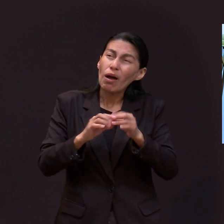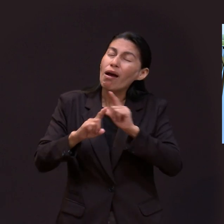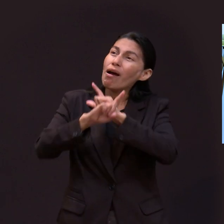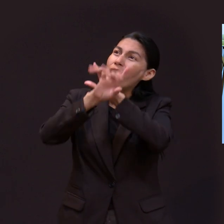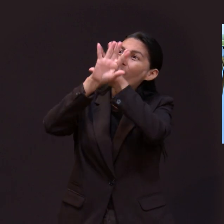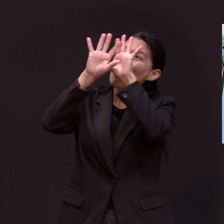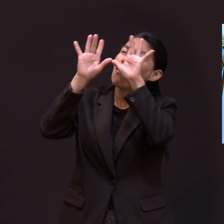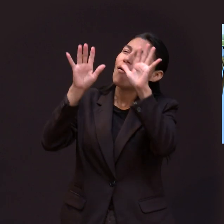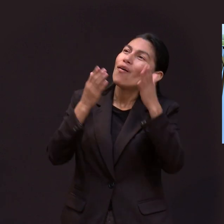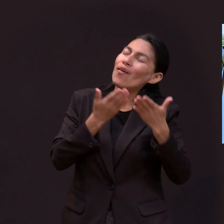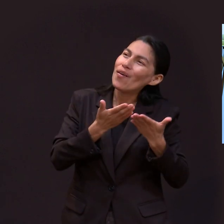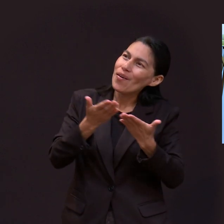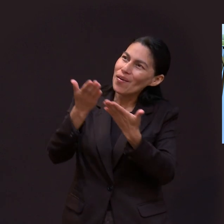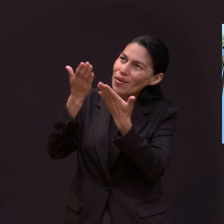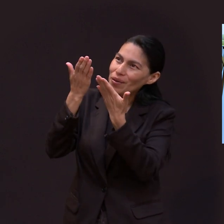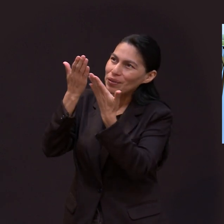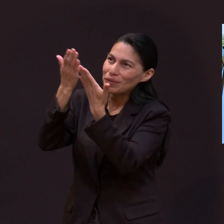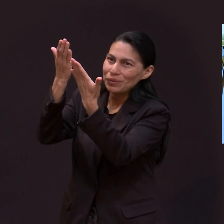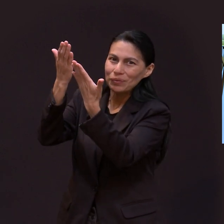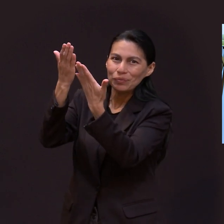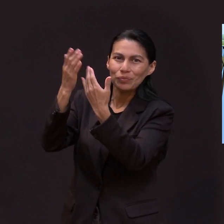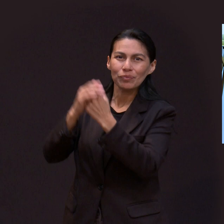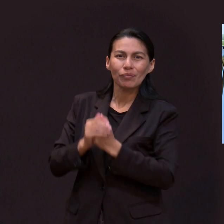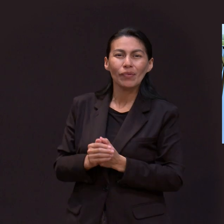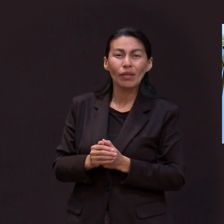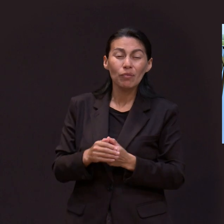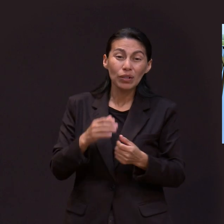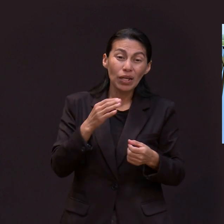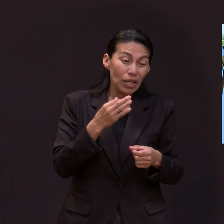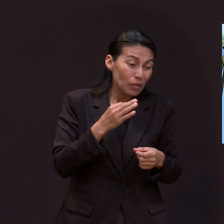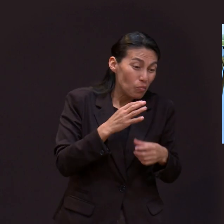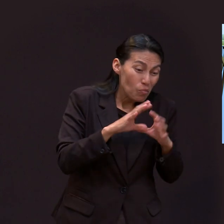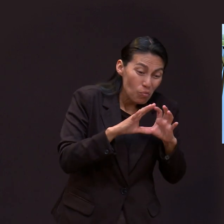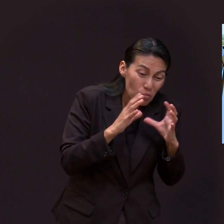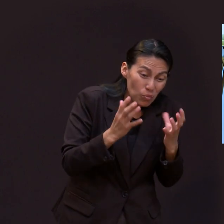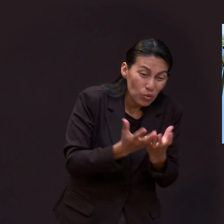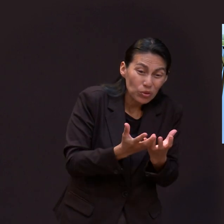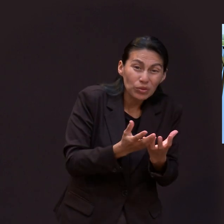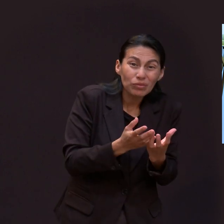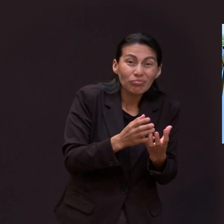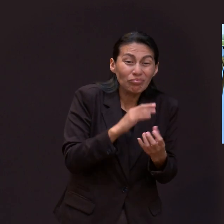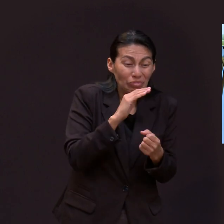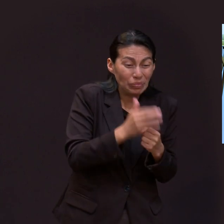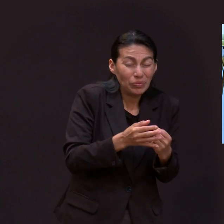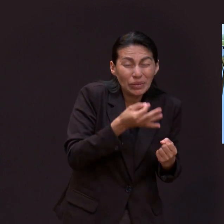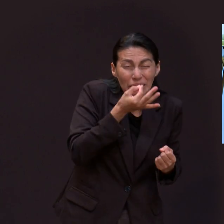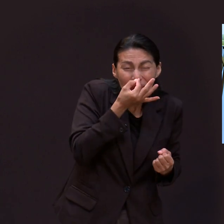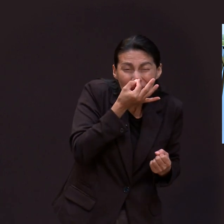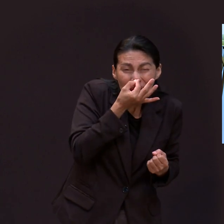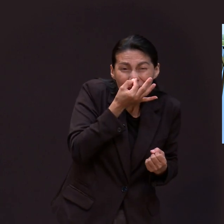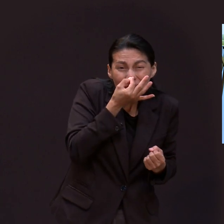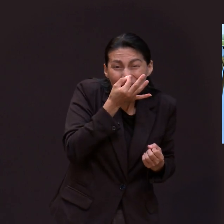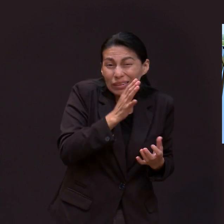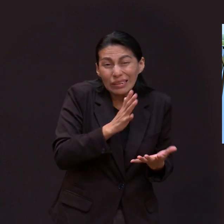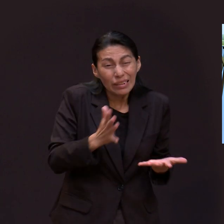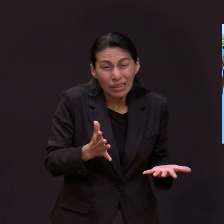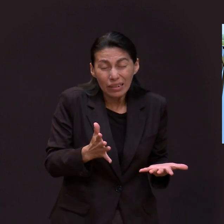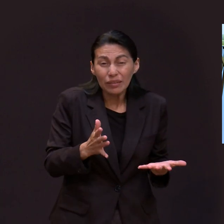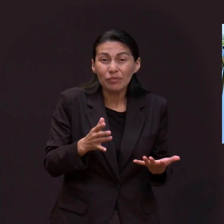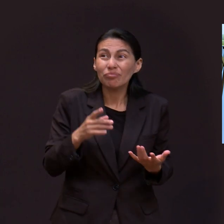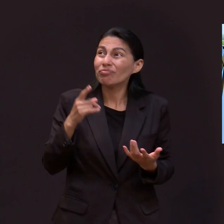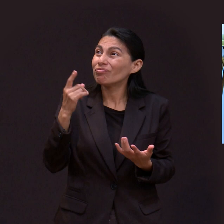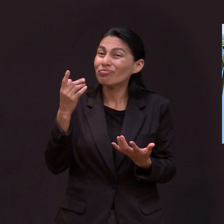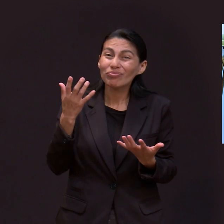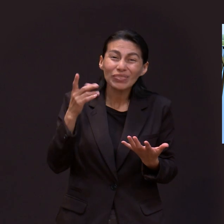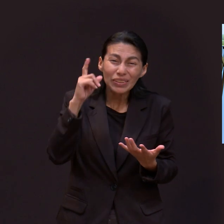que ilumine a este mundo que está llegando a su fin porque es la esperanza en la